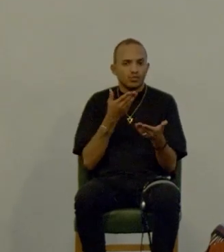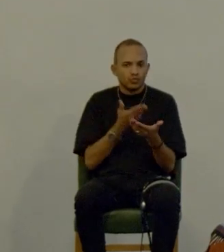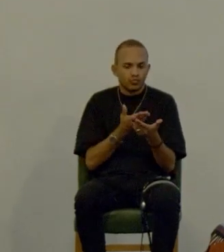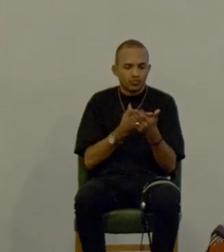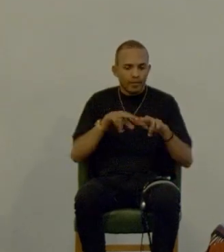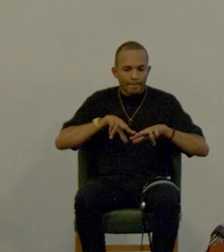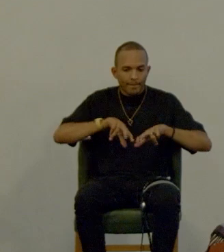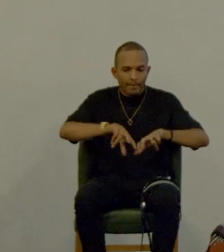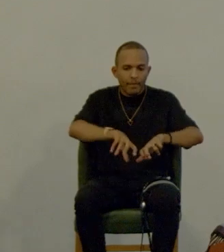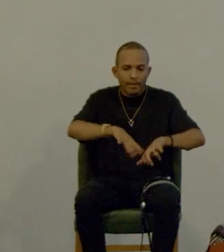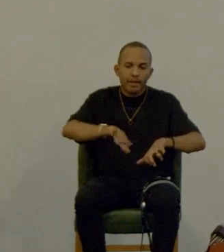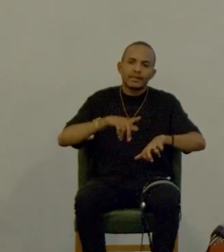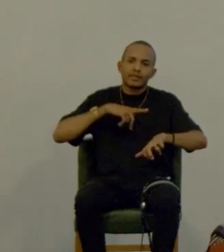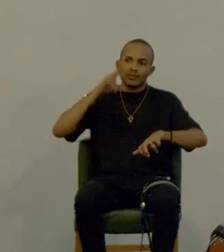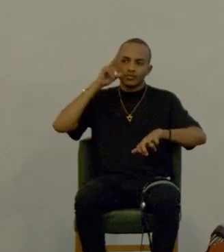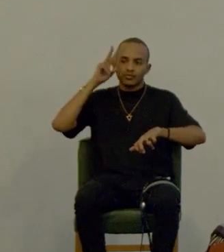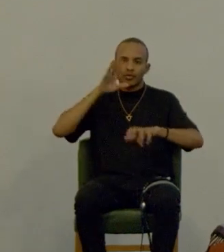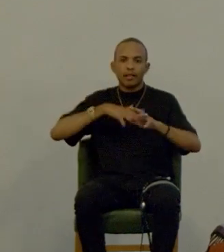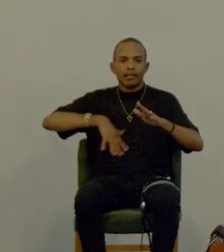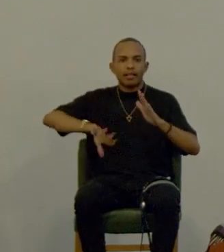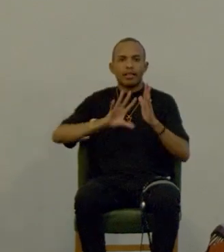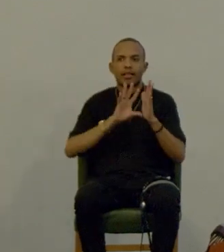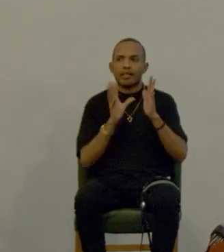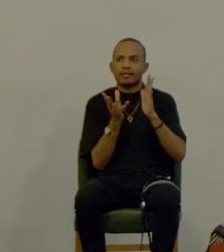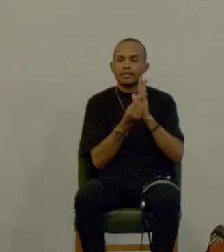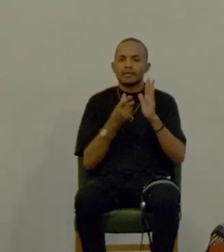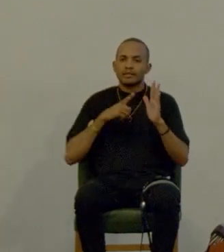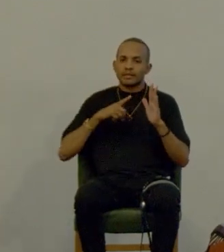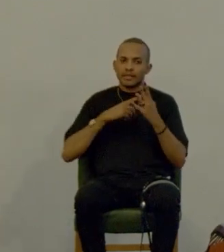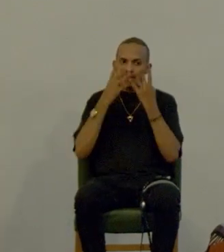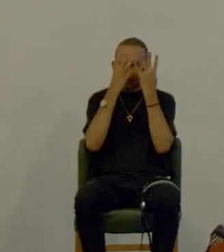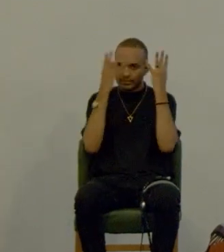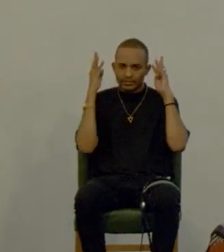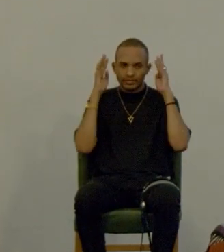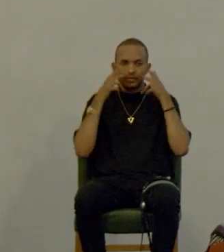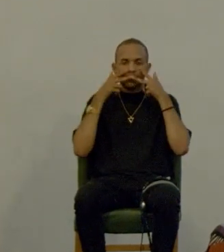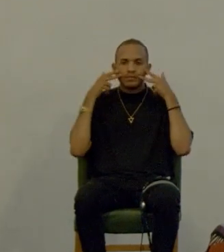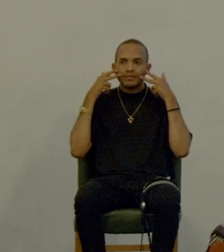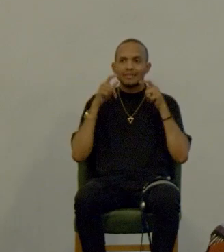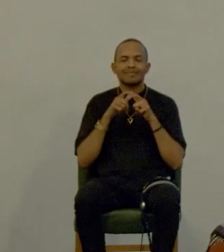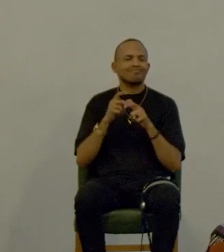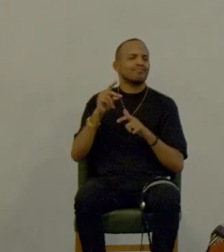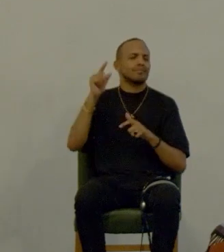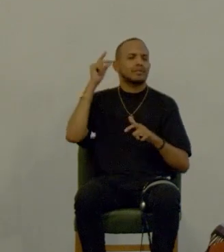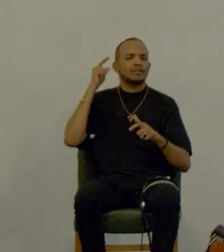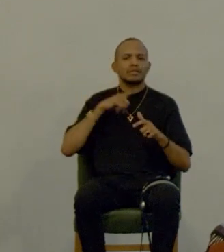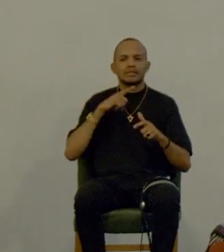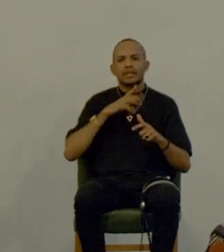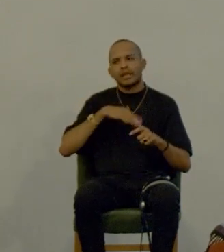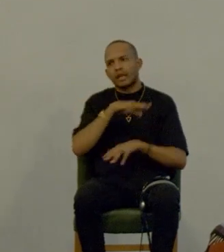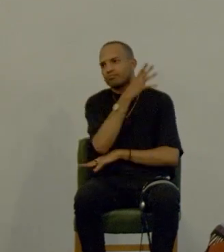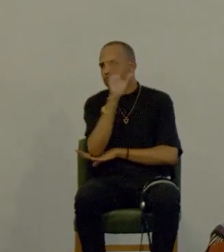mais, é que existe uma história que tá ligada a uma presença indígena muito antiga e muito numerosa que formou esses